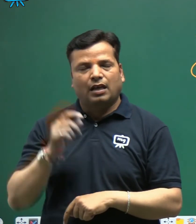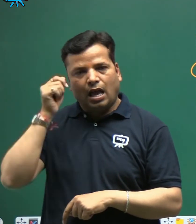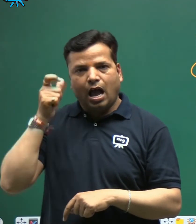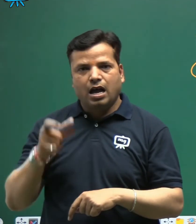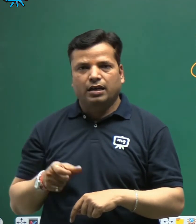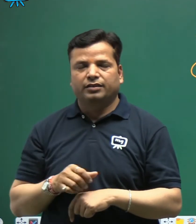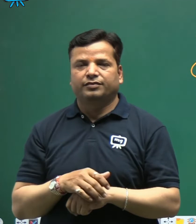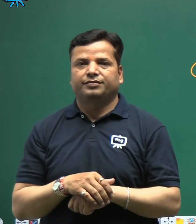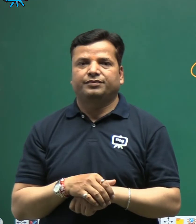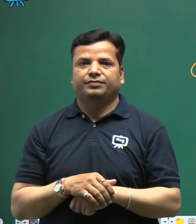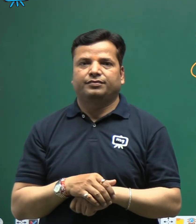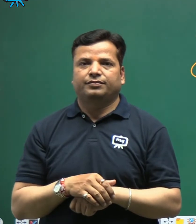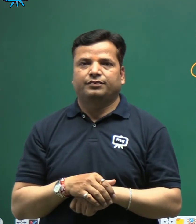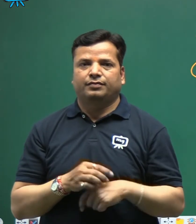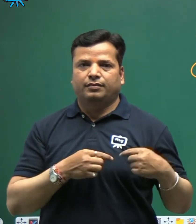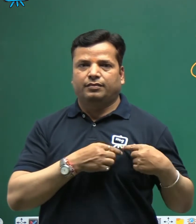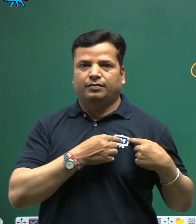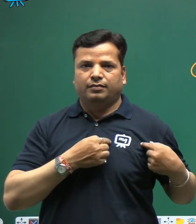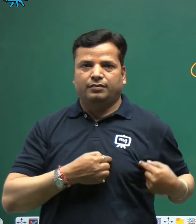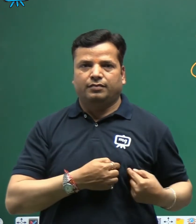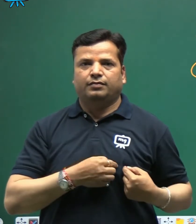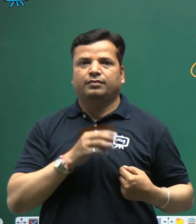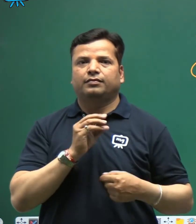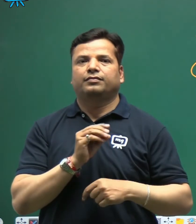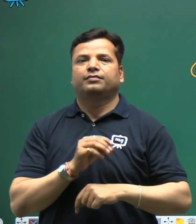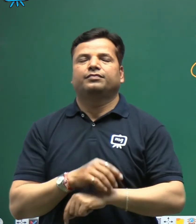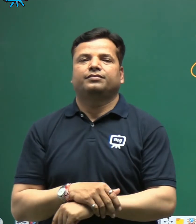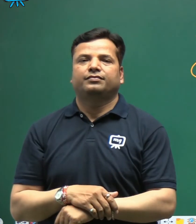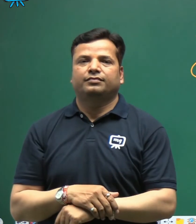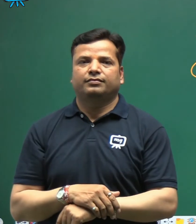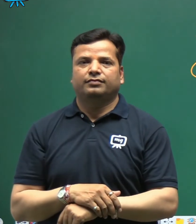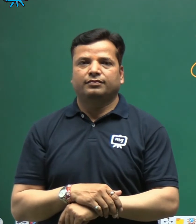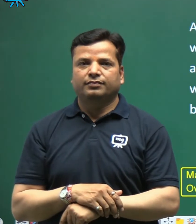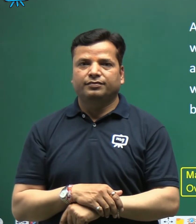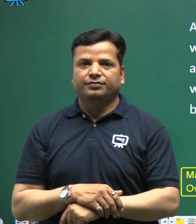heart, दिल.